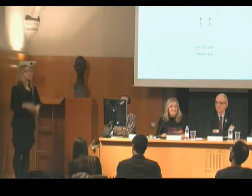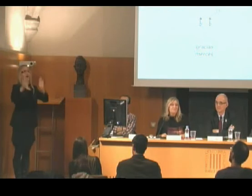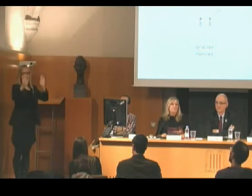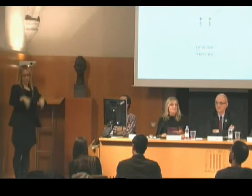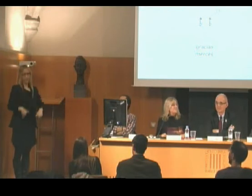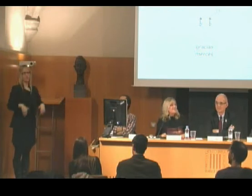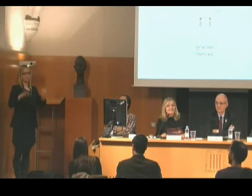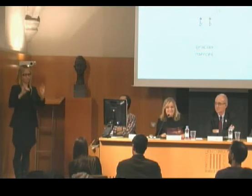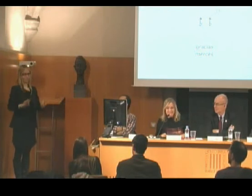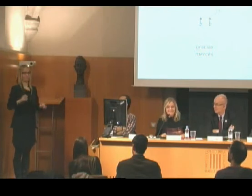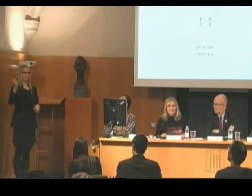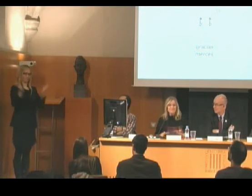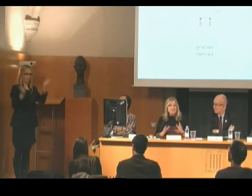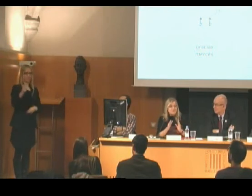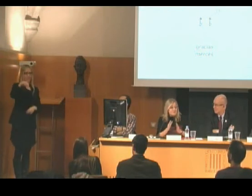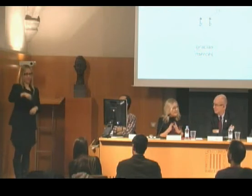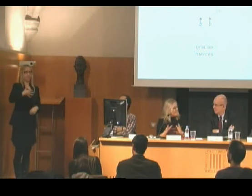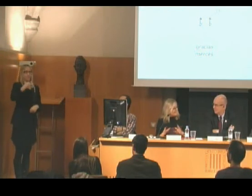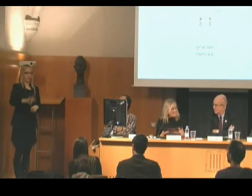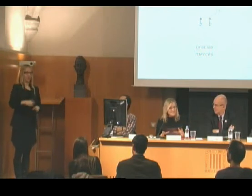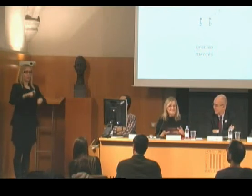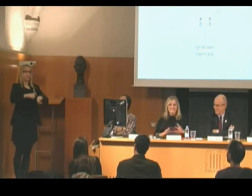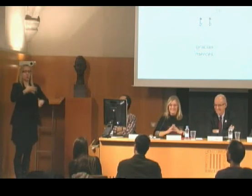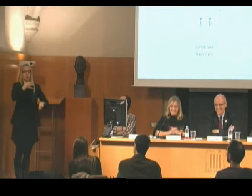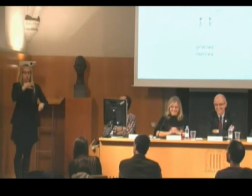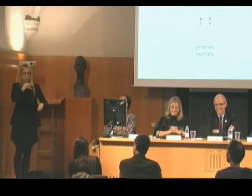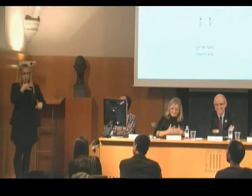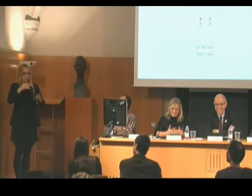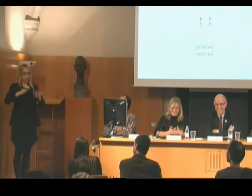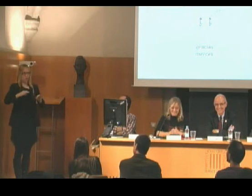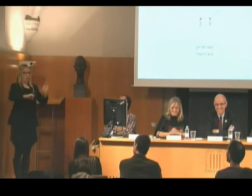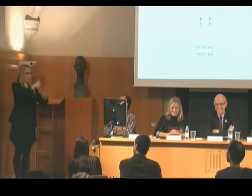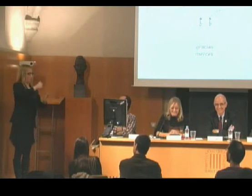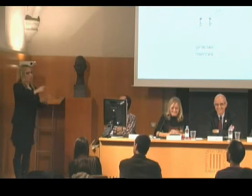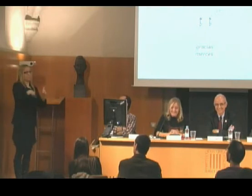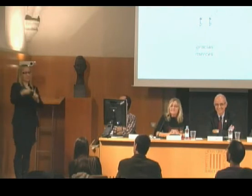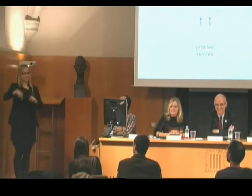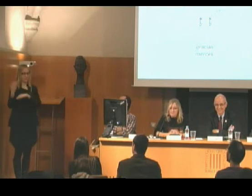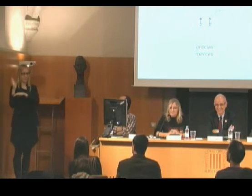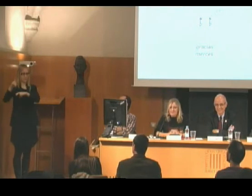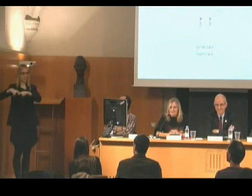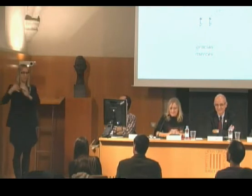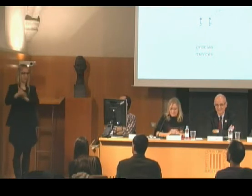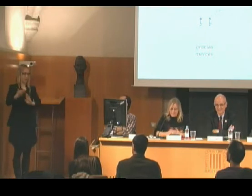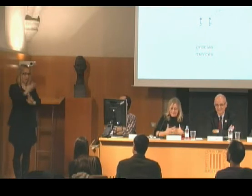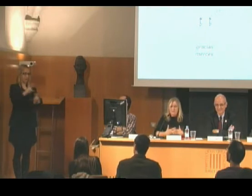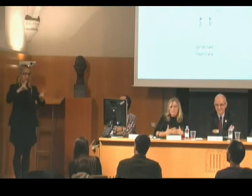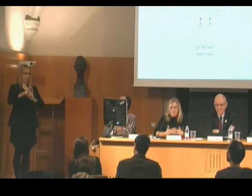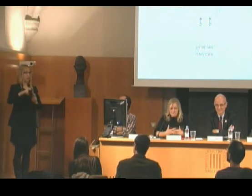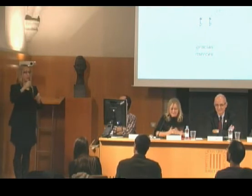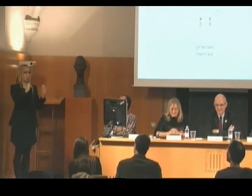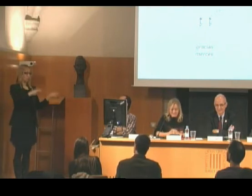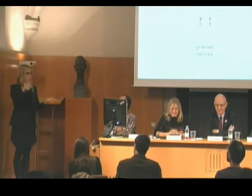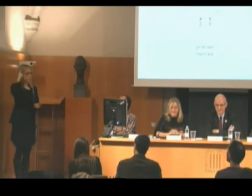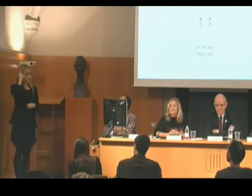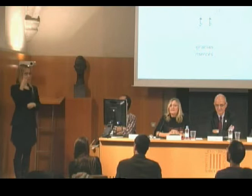Finalment, hem pogut ser presents aquí molt justet de temps, perquè, com deia abans, el 30 d'octubre el govern